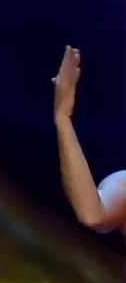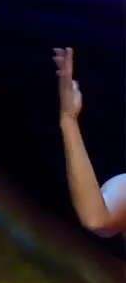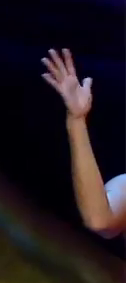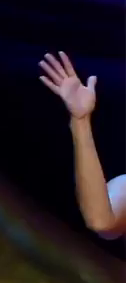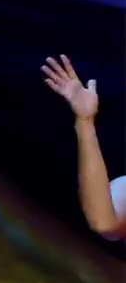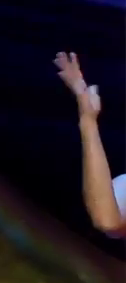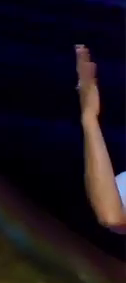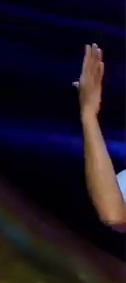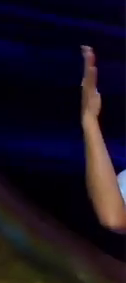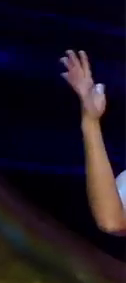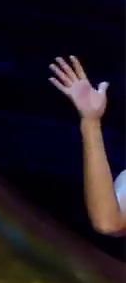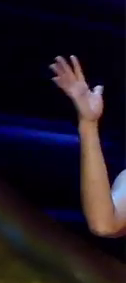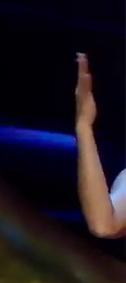¡Gracias! Gracias.